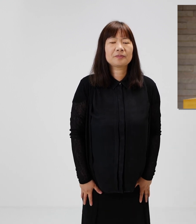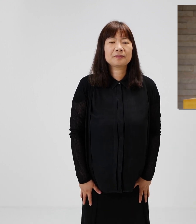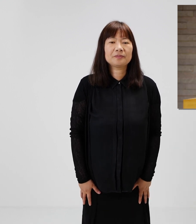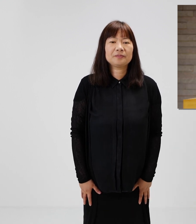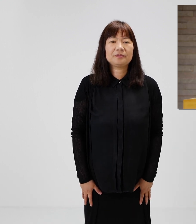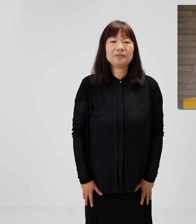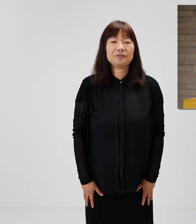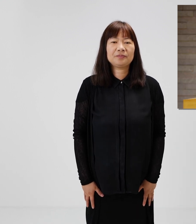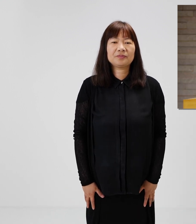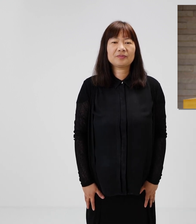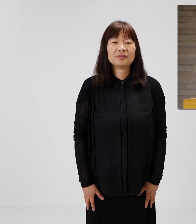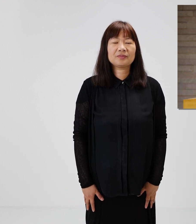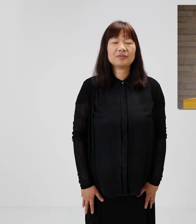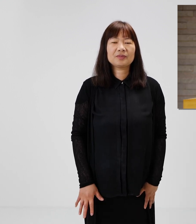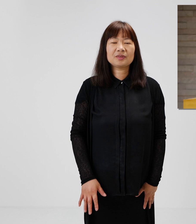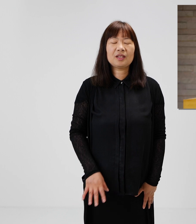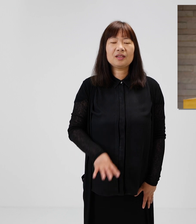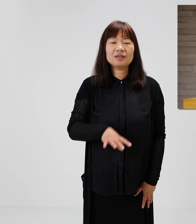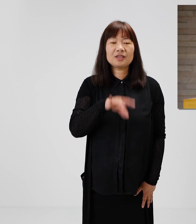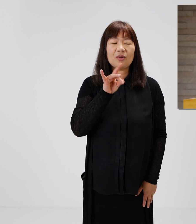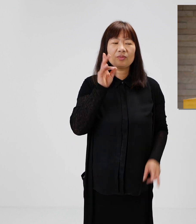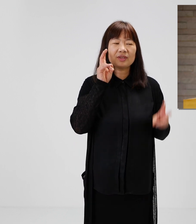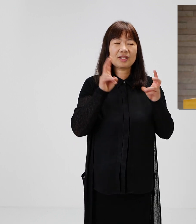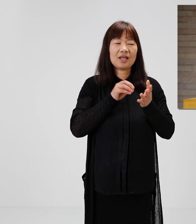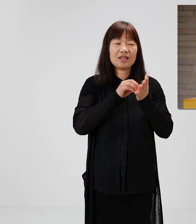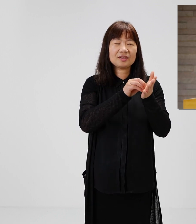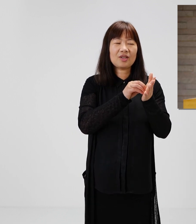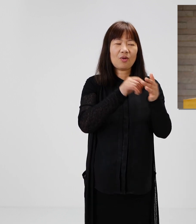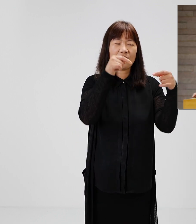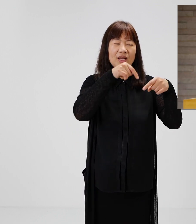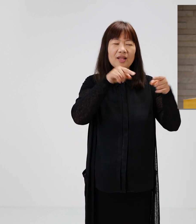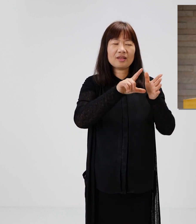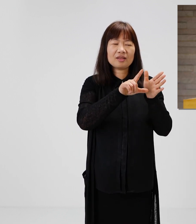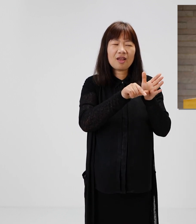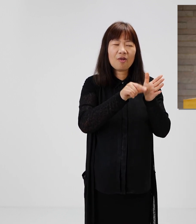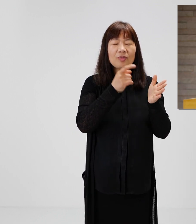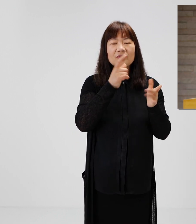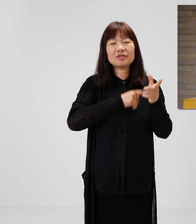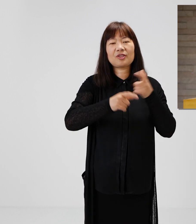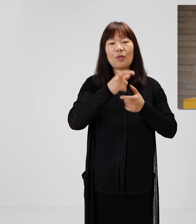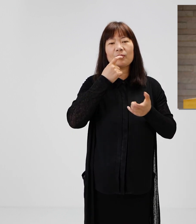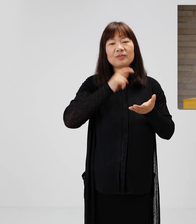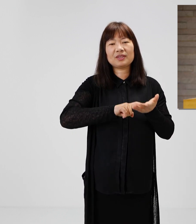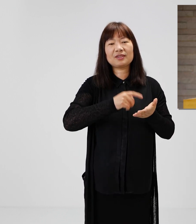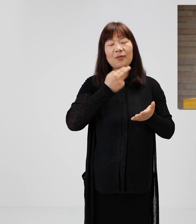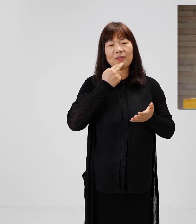그게 하물며 첫 직장일 때 쉽겠냔 말이에요.